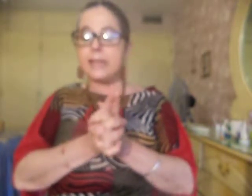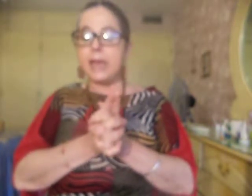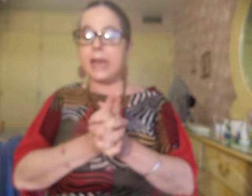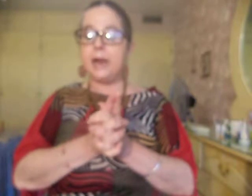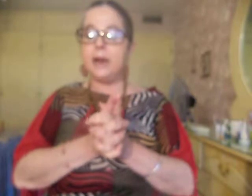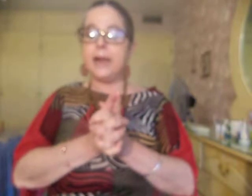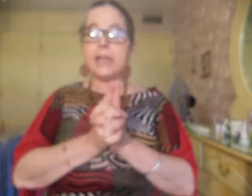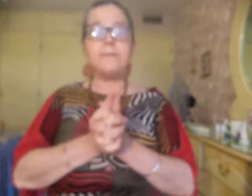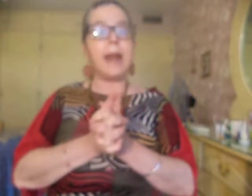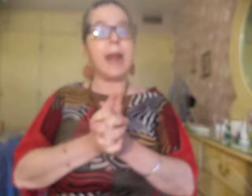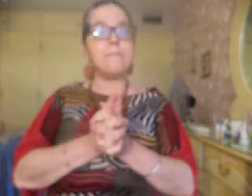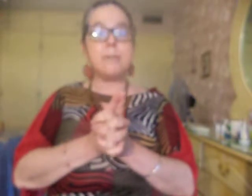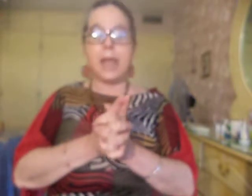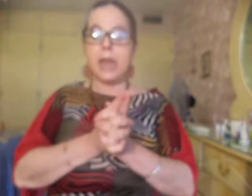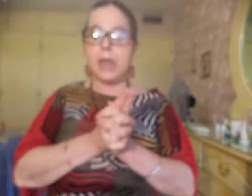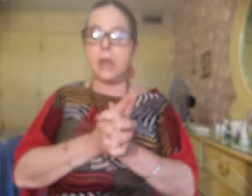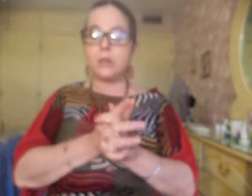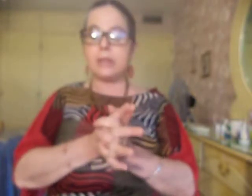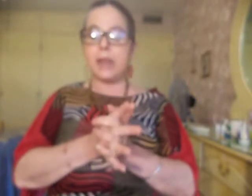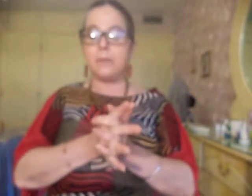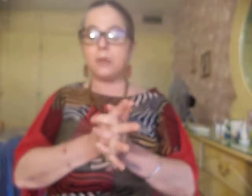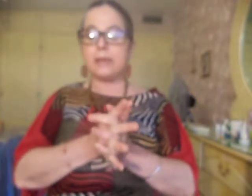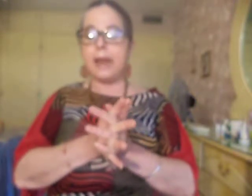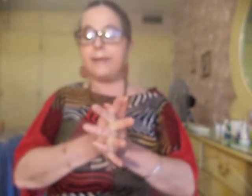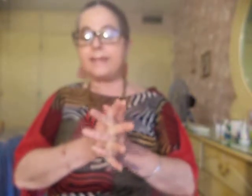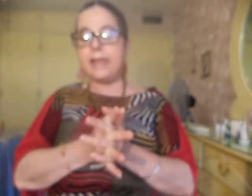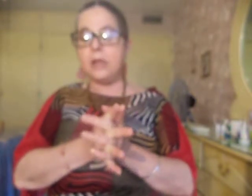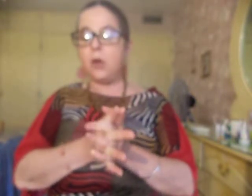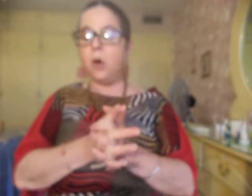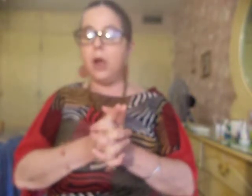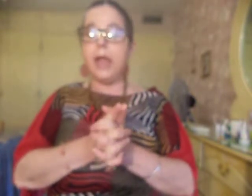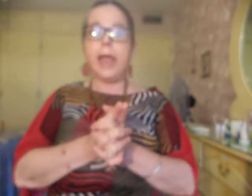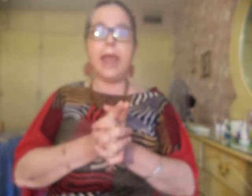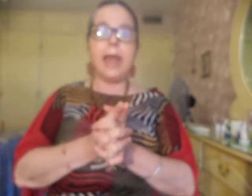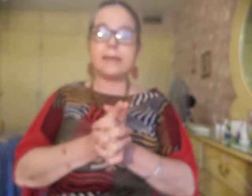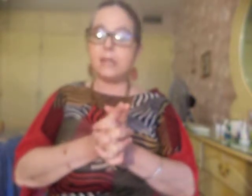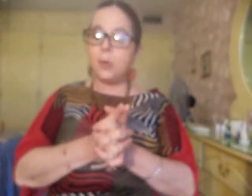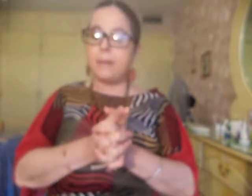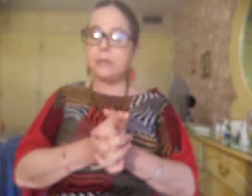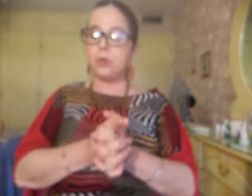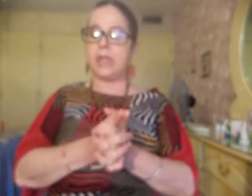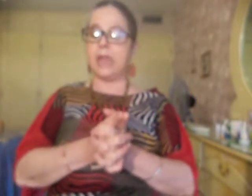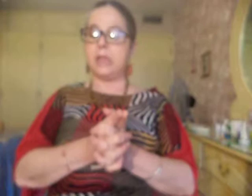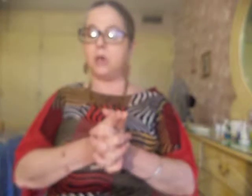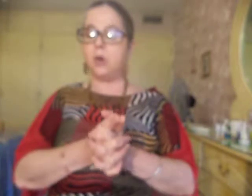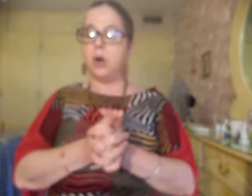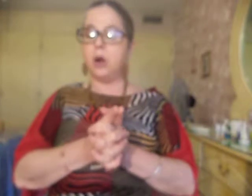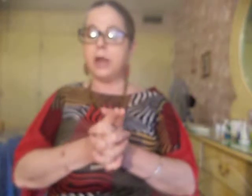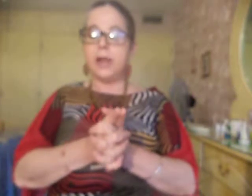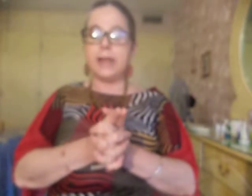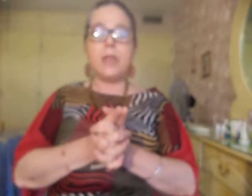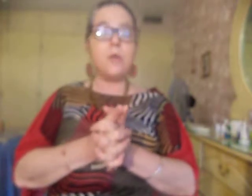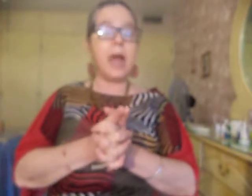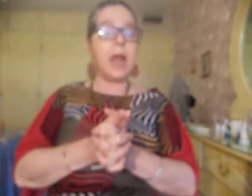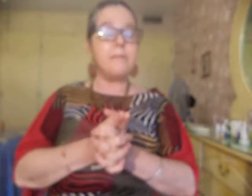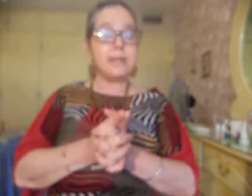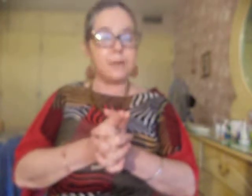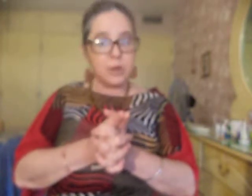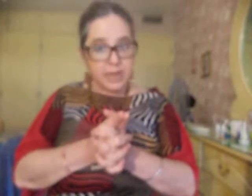niacina, es para la piel y los nervios. La B5, el ácido pantoténico, ayuda al metabolismo